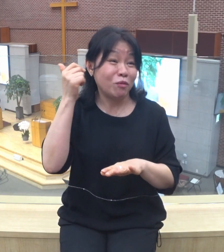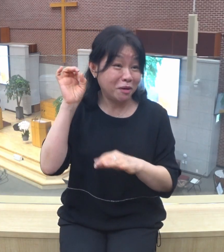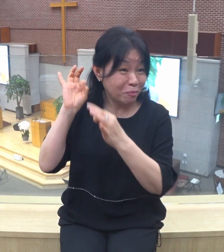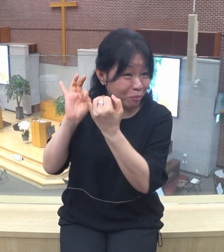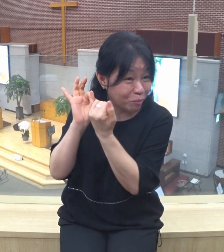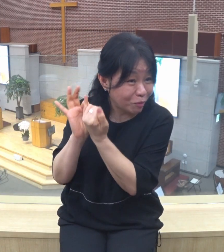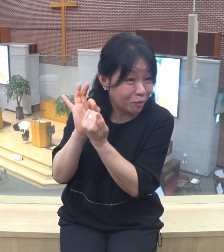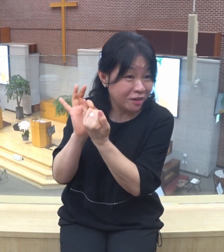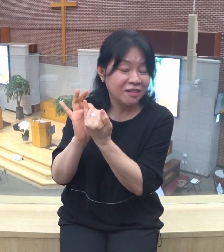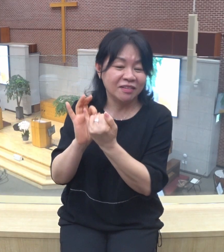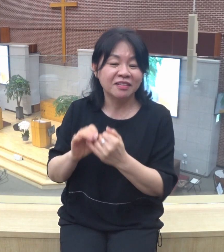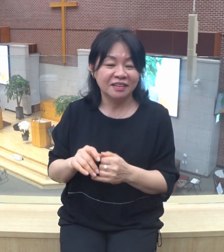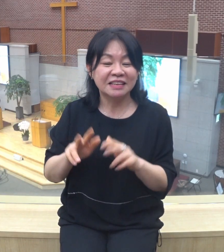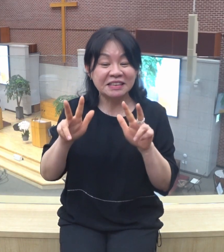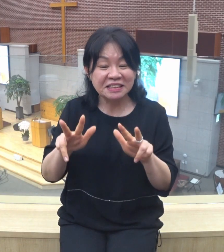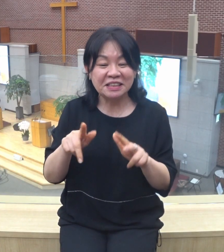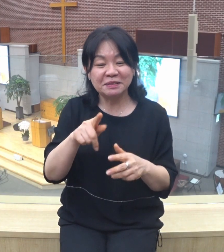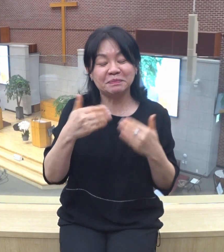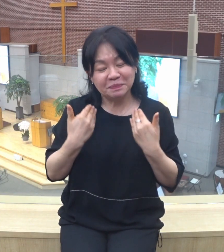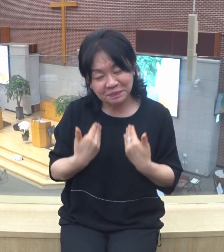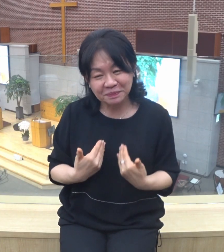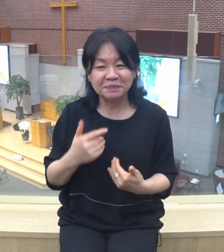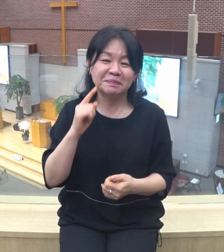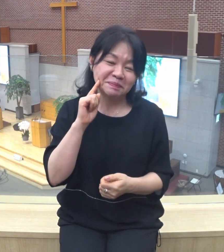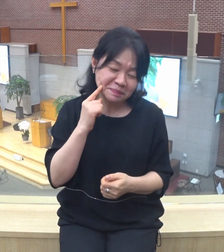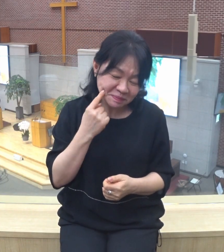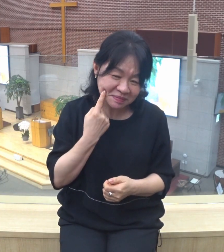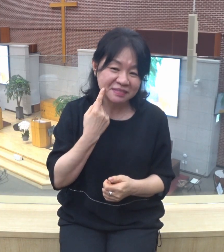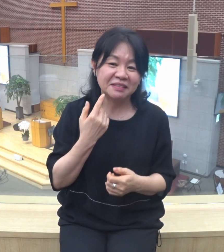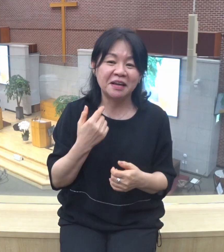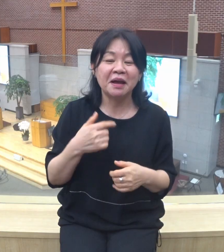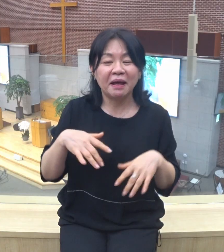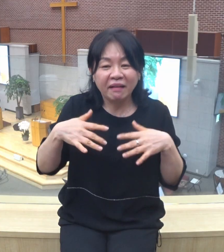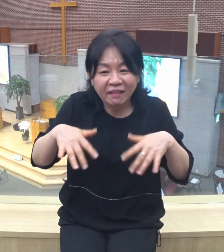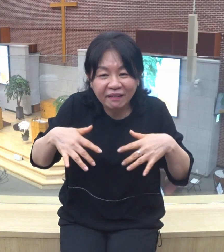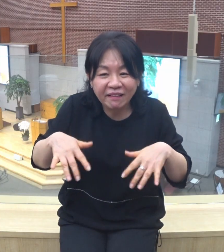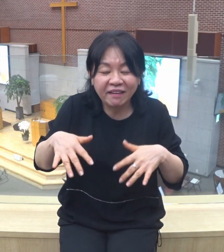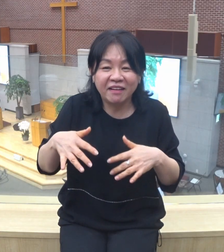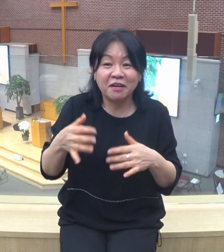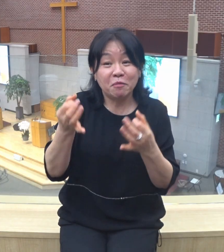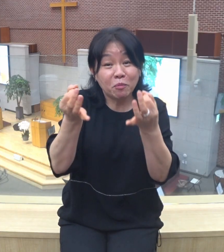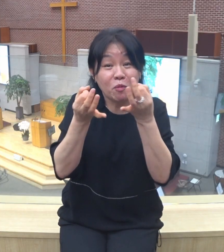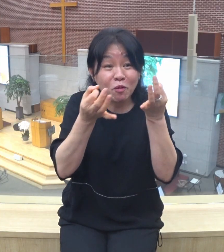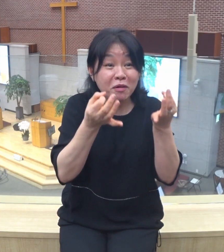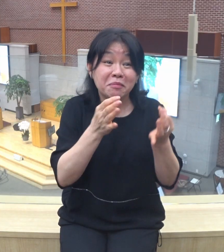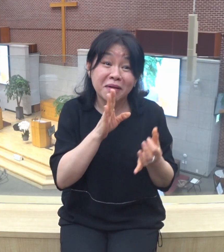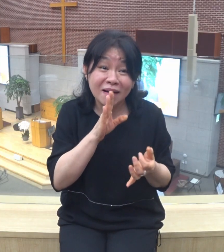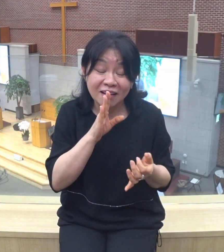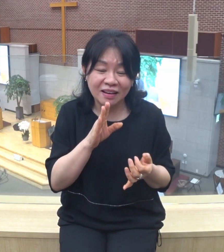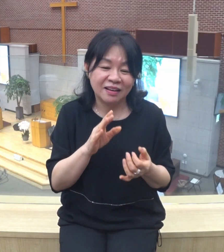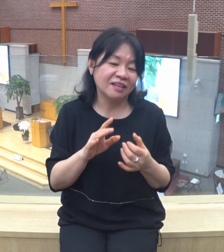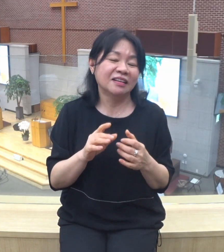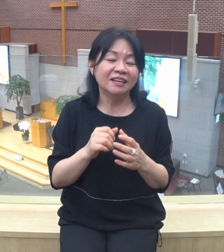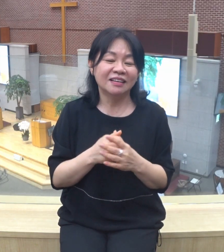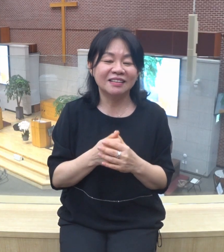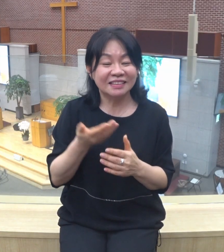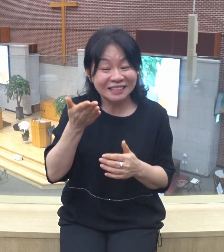여전히 그분들이 저를 얌전하고 청순가련하며 냉철하게 보고 계시는 걸까요?